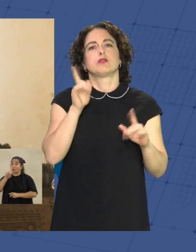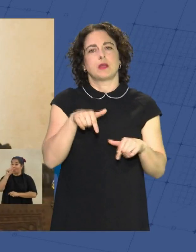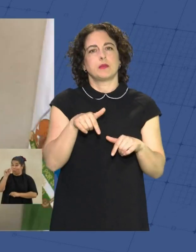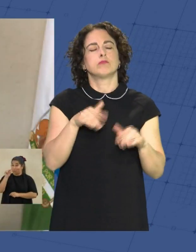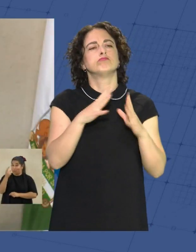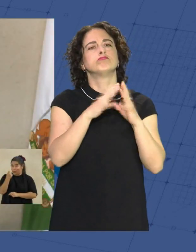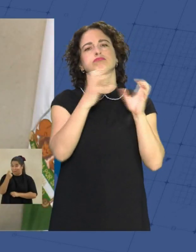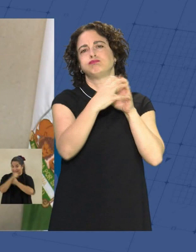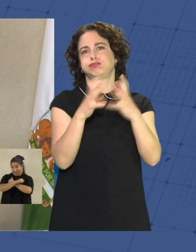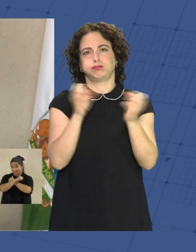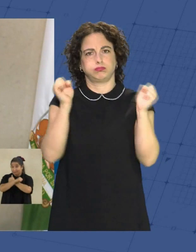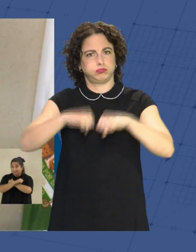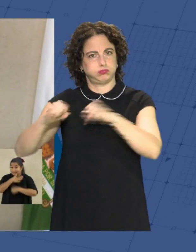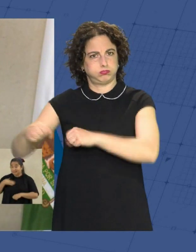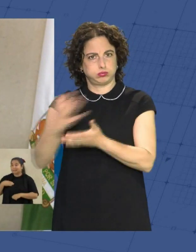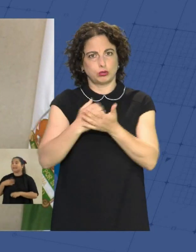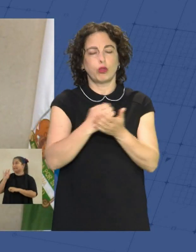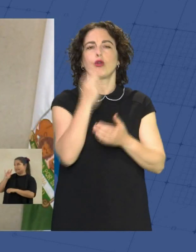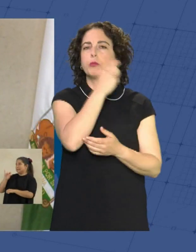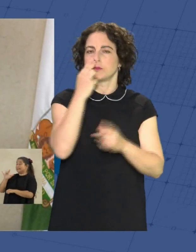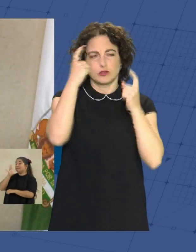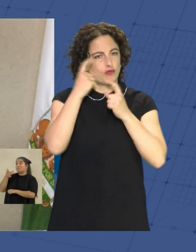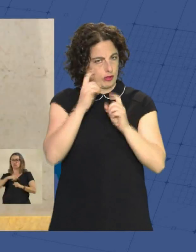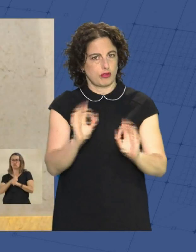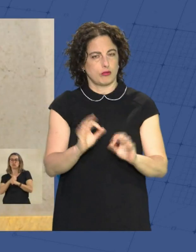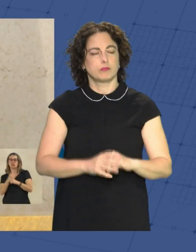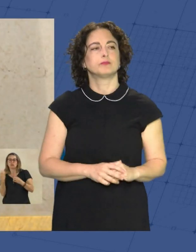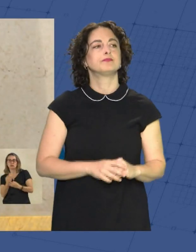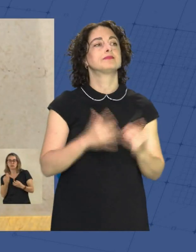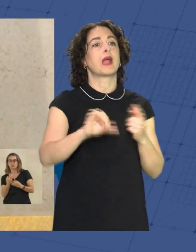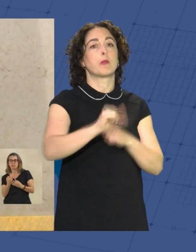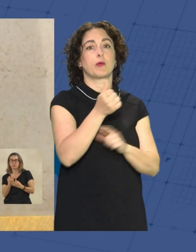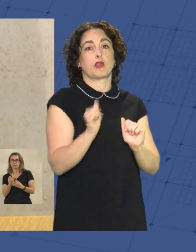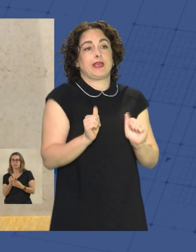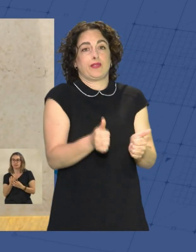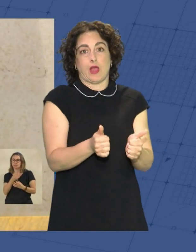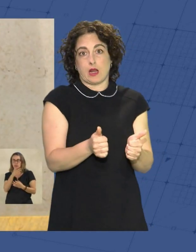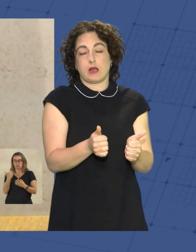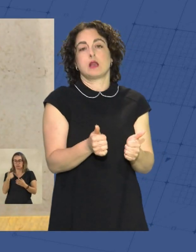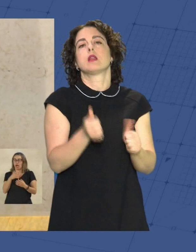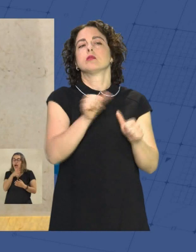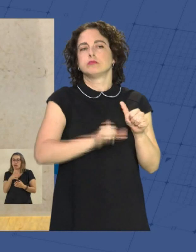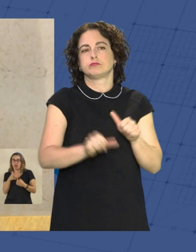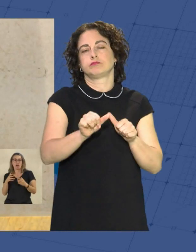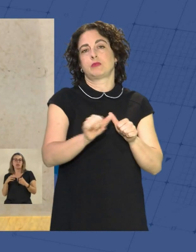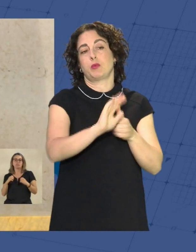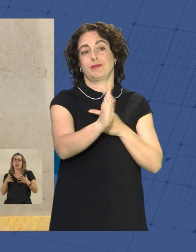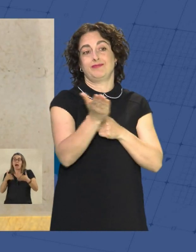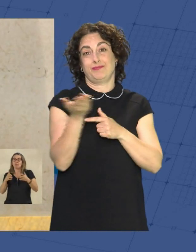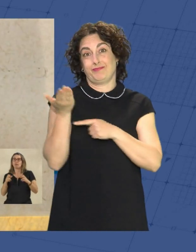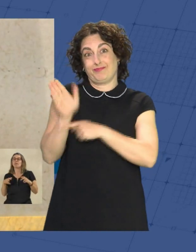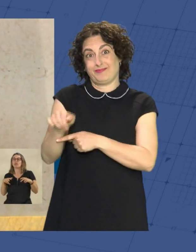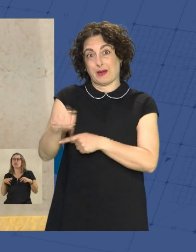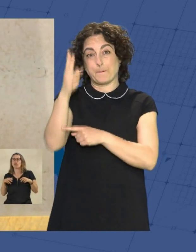consenso de todos y se compromete a hacer un esfuerzo. Esto es una aprobación inicial y que vendrá a pleno después de una